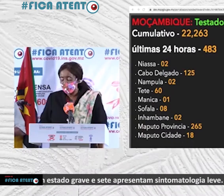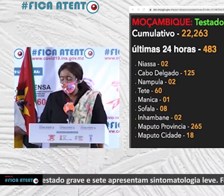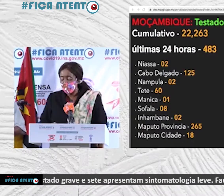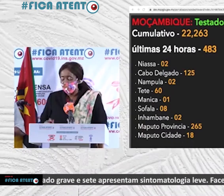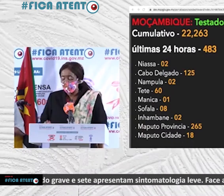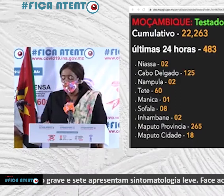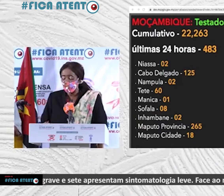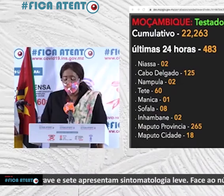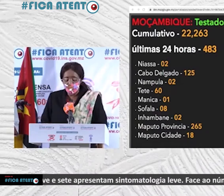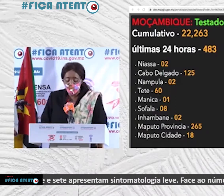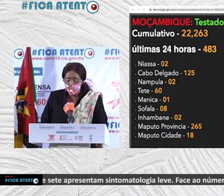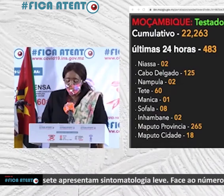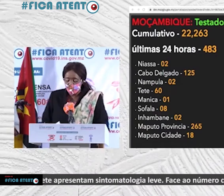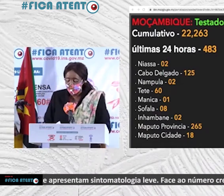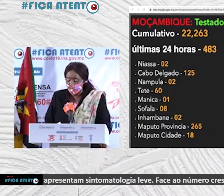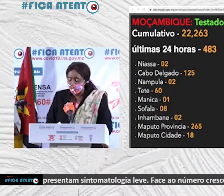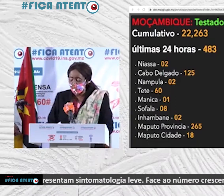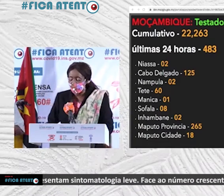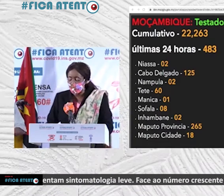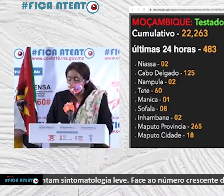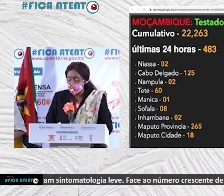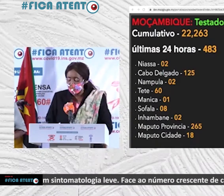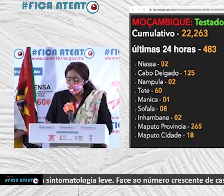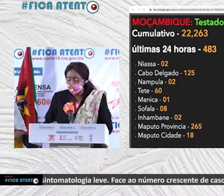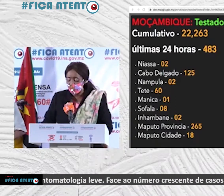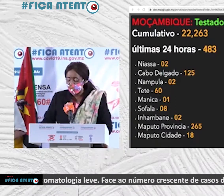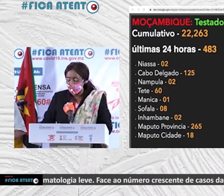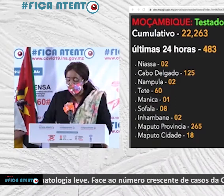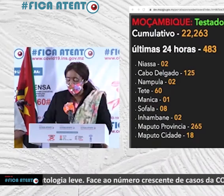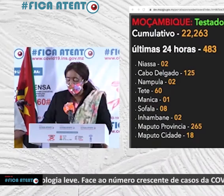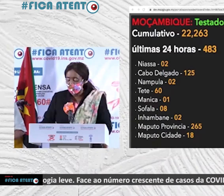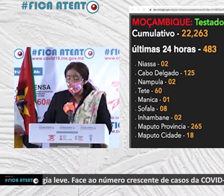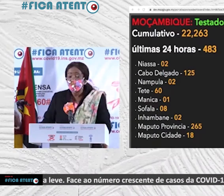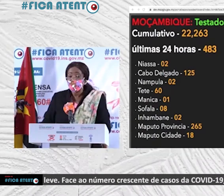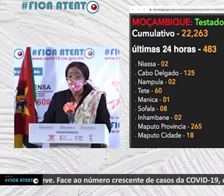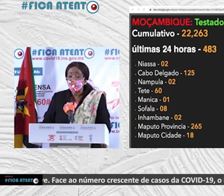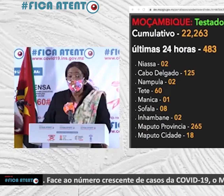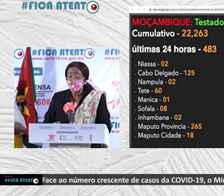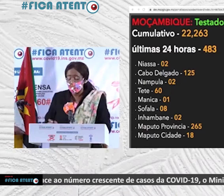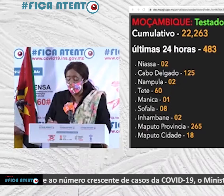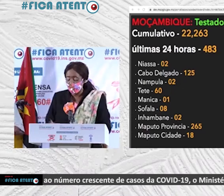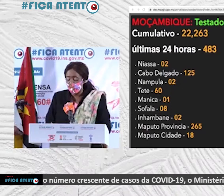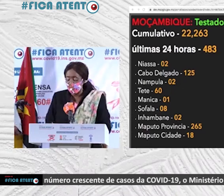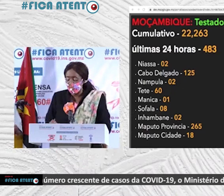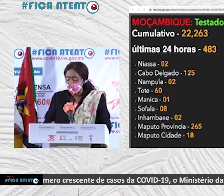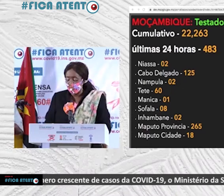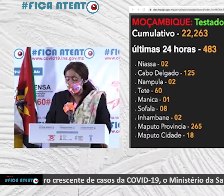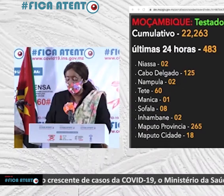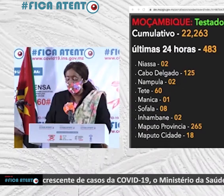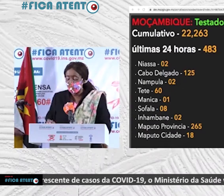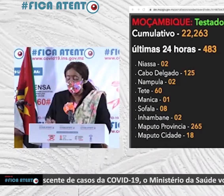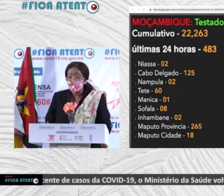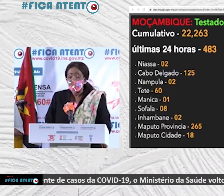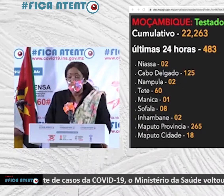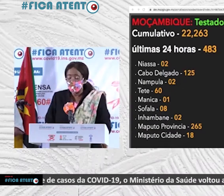amostras, da província de Tete recebemos 60 amostras, de Manica 1